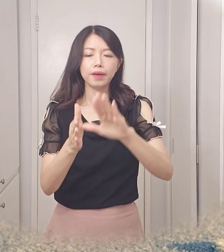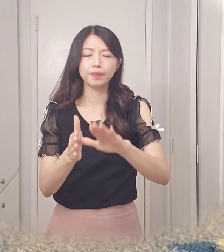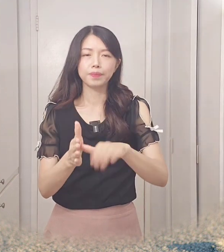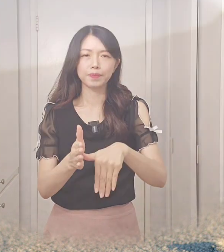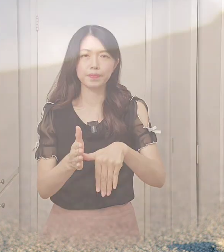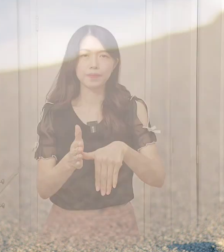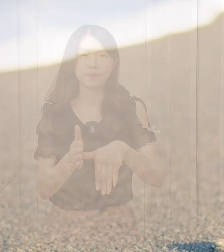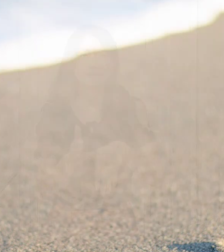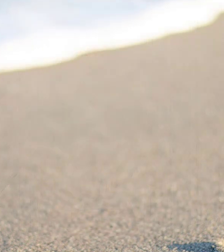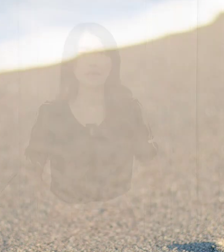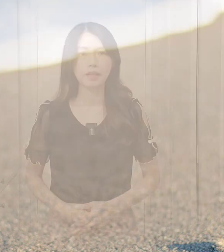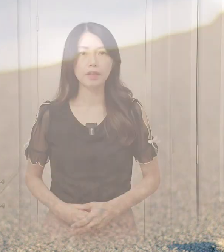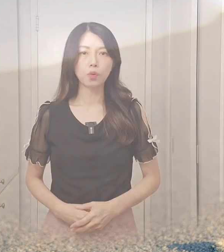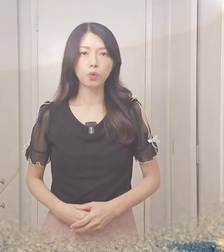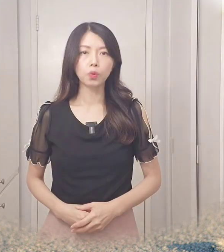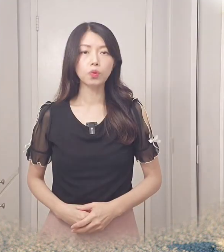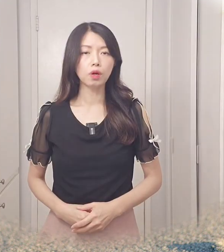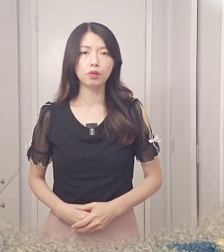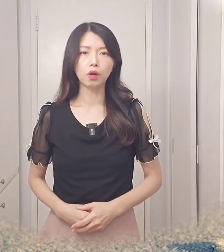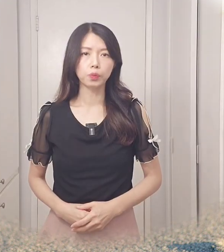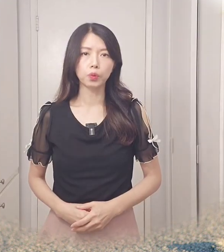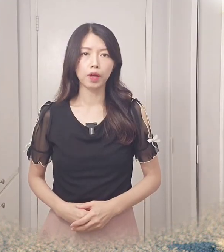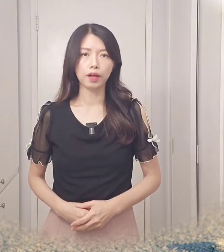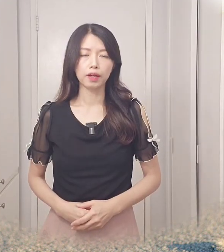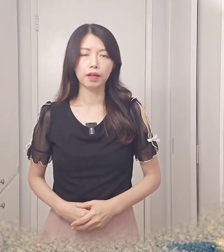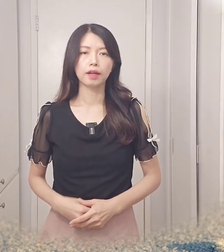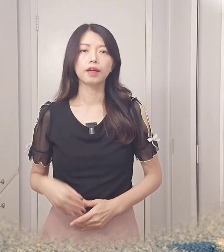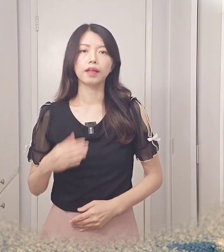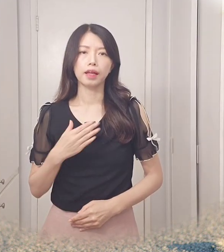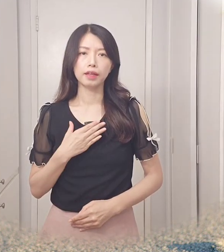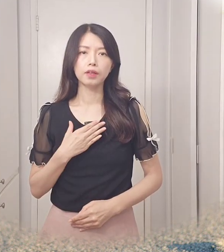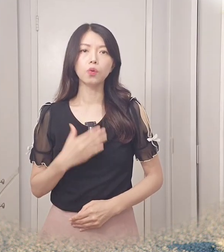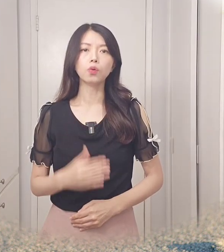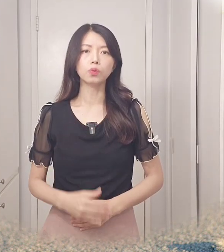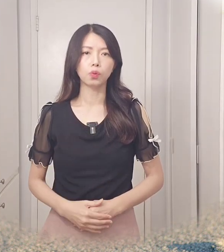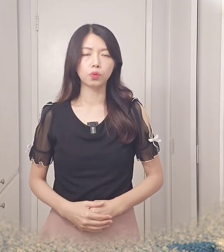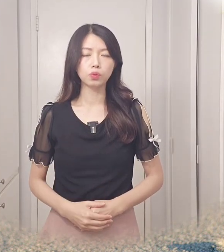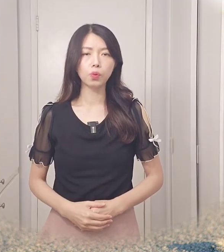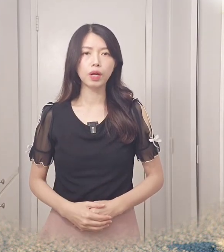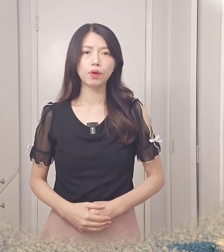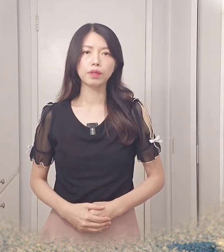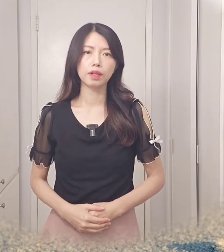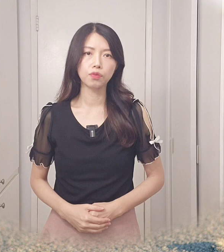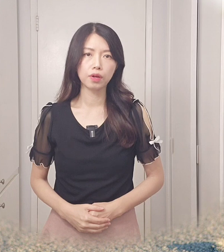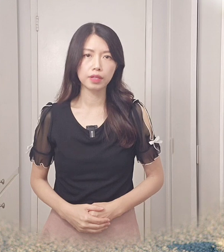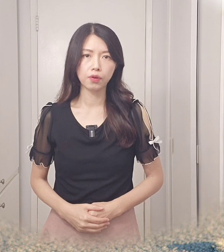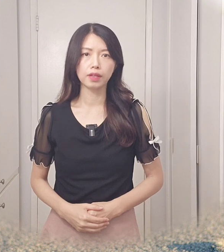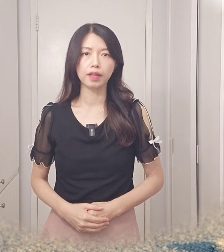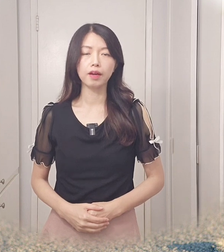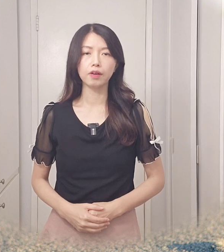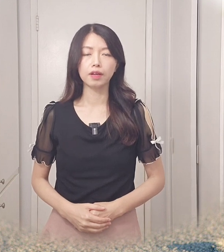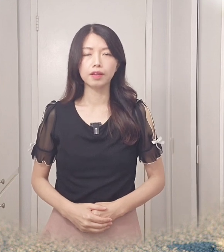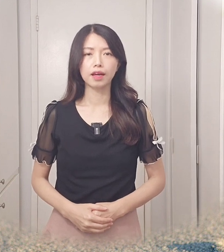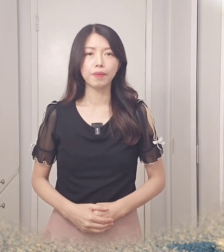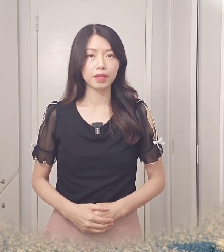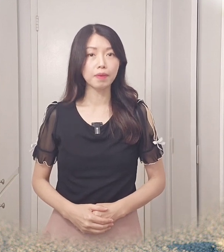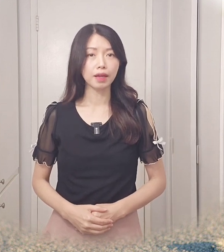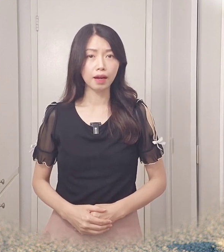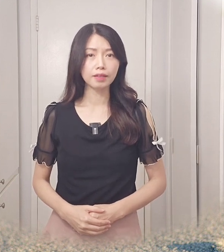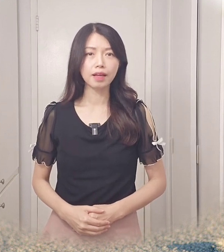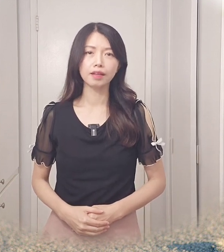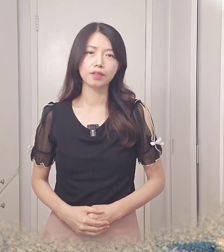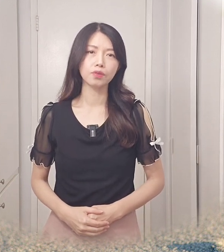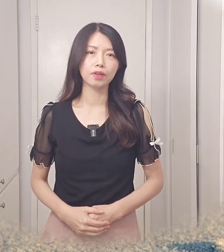때 나는 공로 전혀 없도다. 나는 공로, 수고라고 하는 뜻의 수어를 사용했는데요. 제가